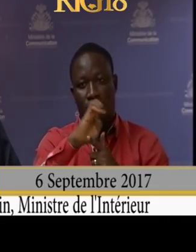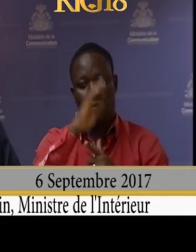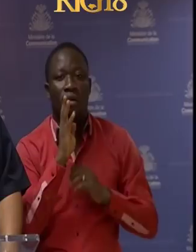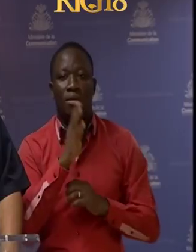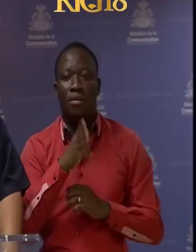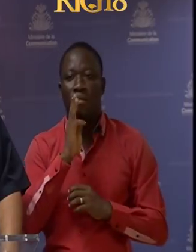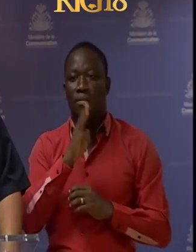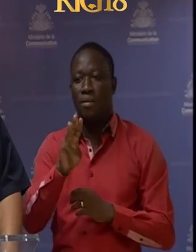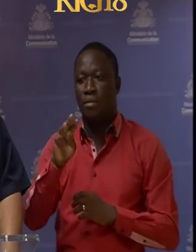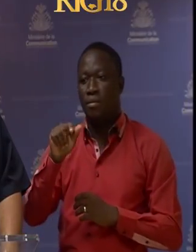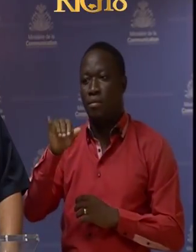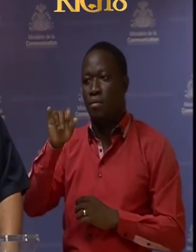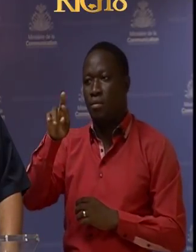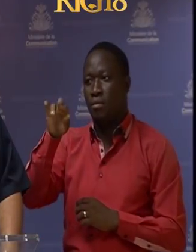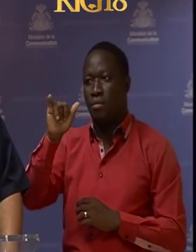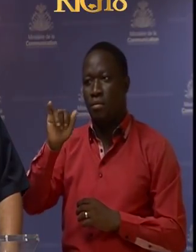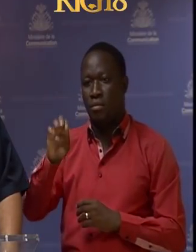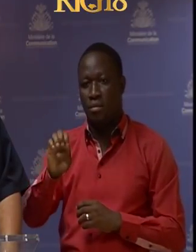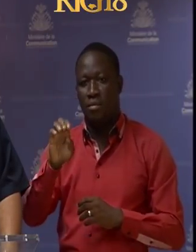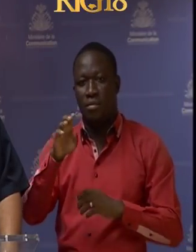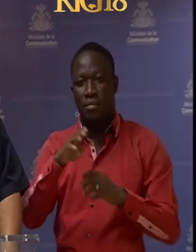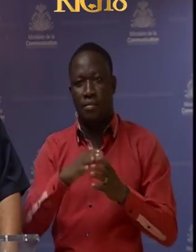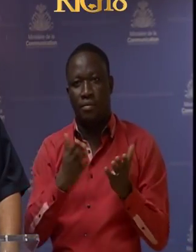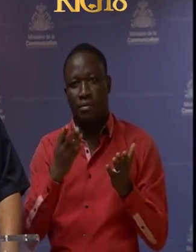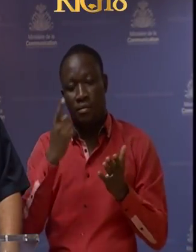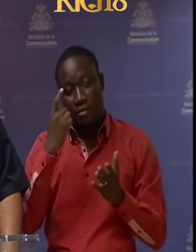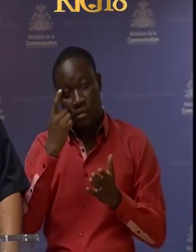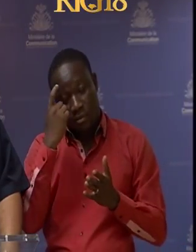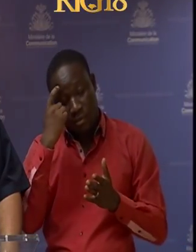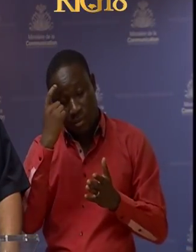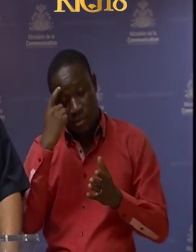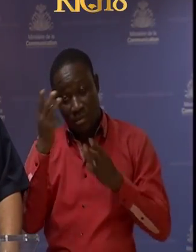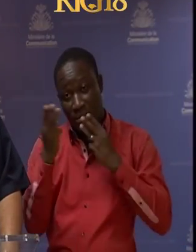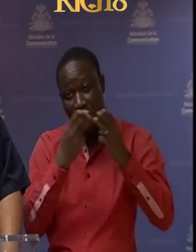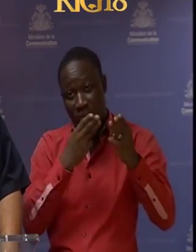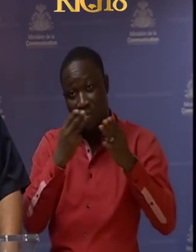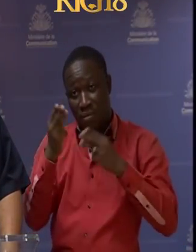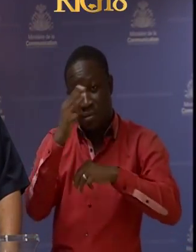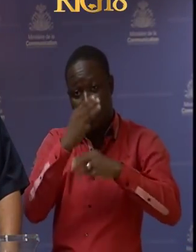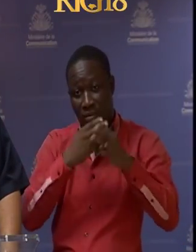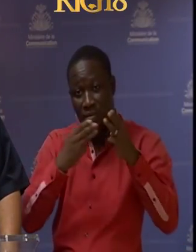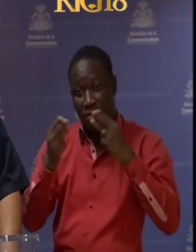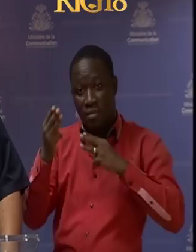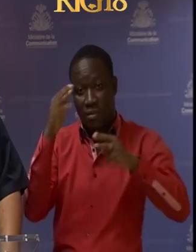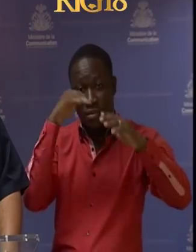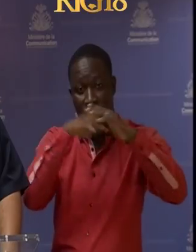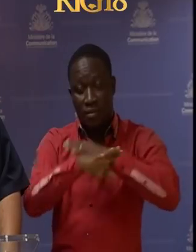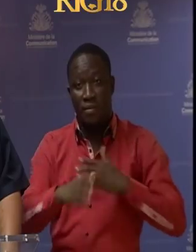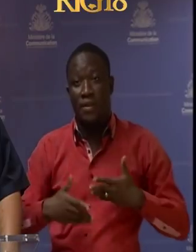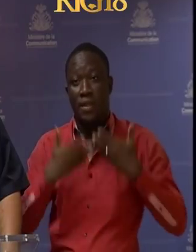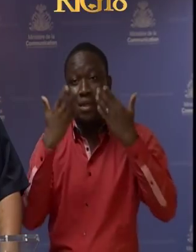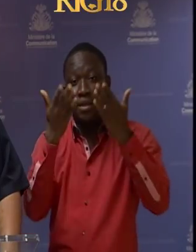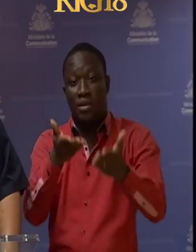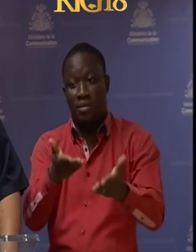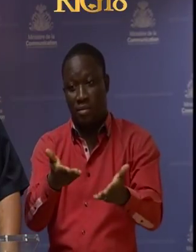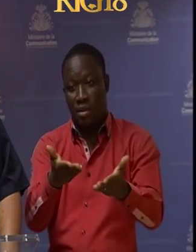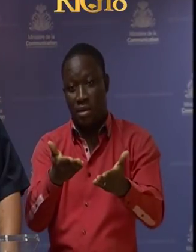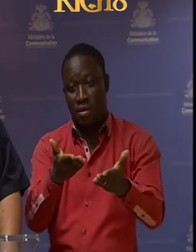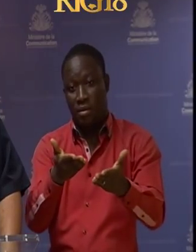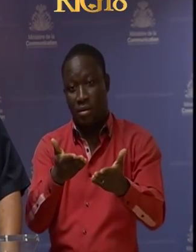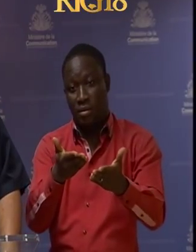yo ministère intérieur à collectivité territoriale bay on allocation cap disponible jodi